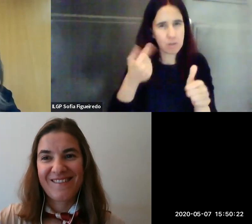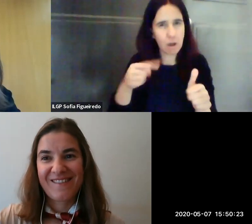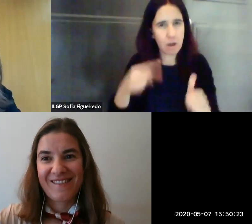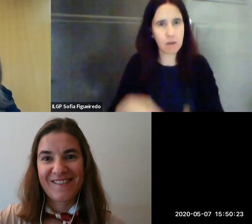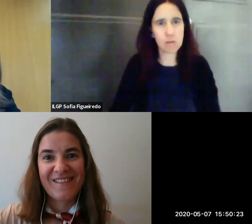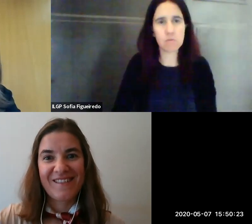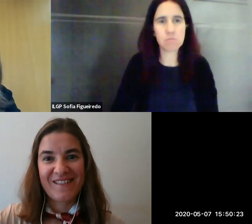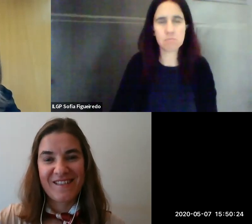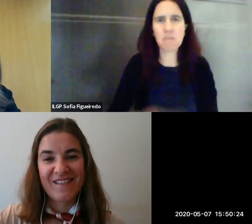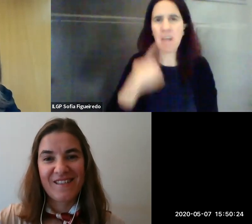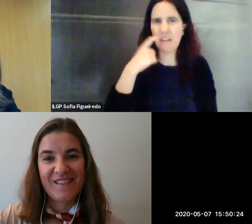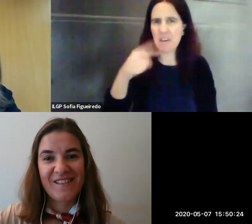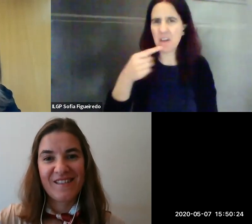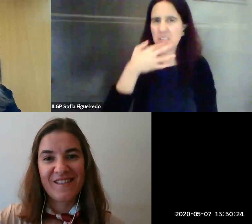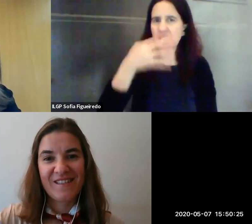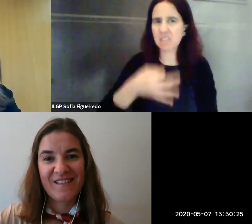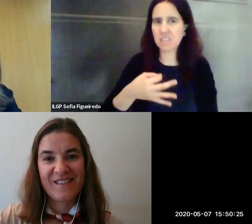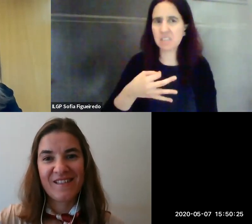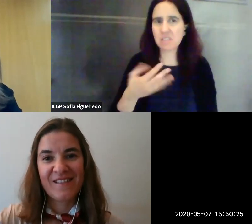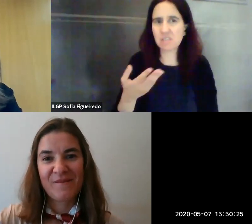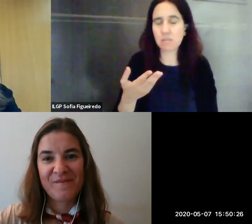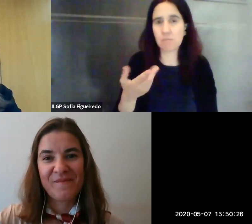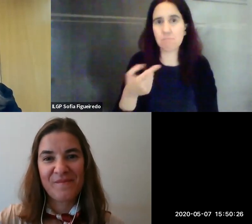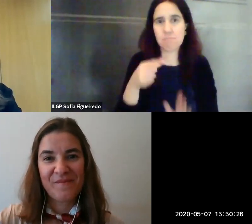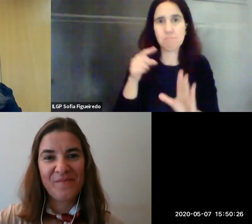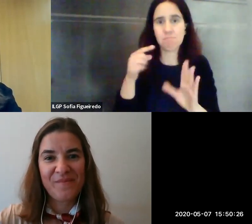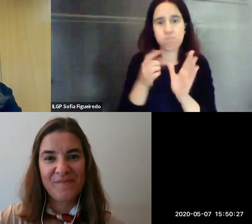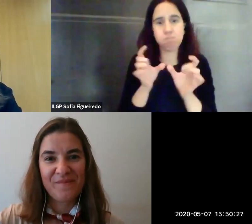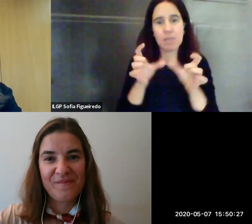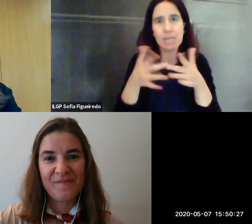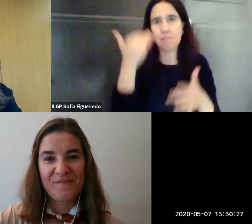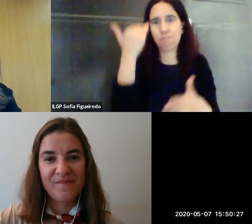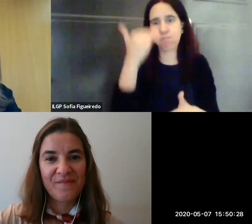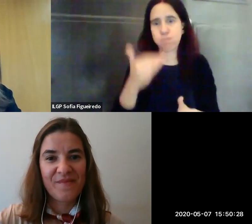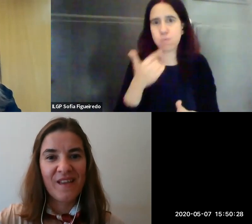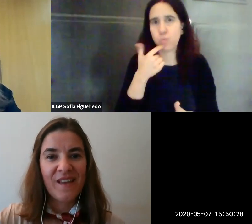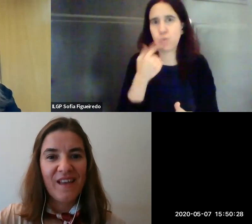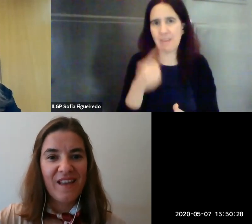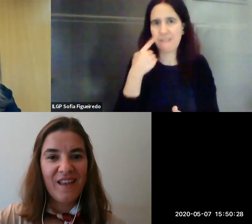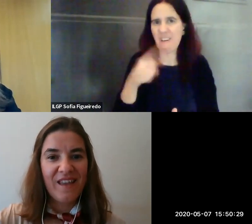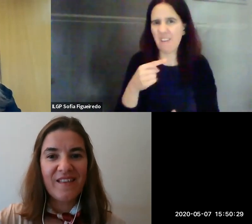Devem de existir, com certeza. A nossa internet não tem fim, portanto, devem de existir, com certeza.